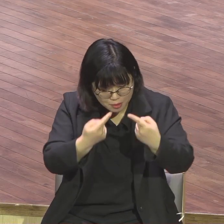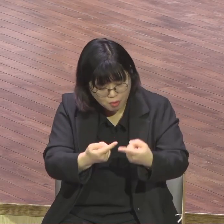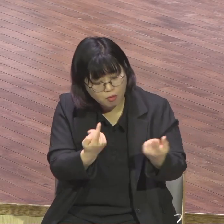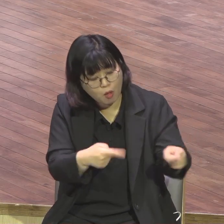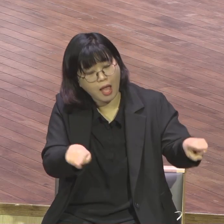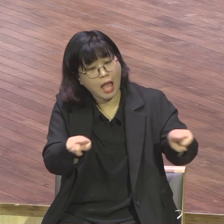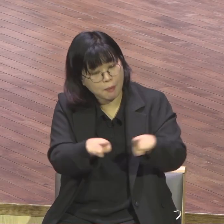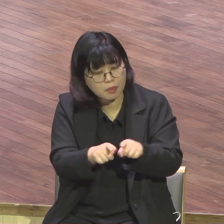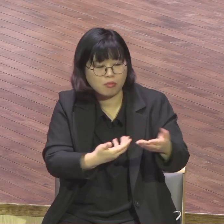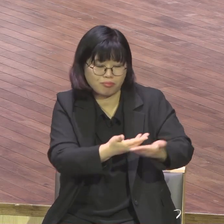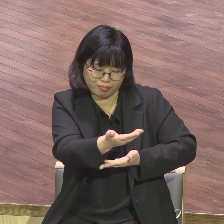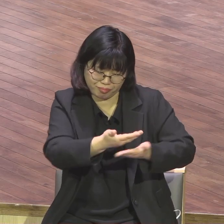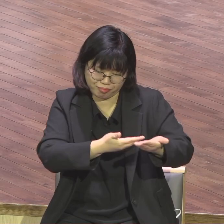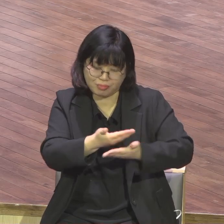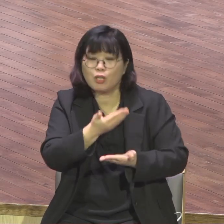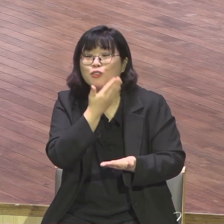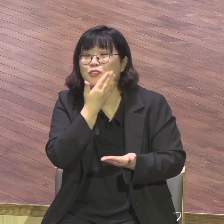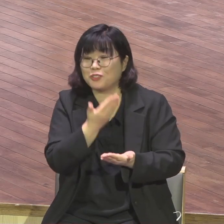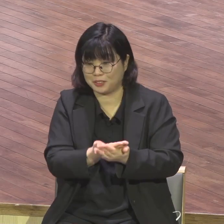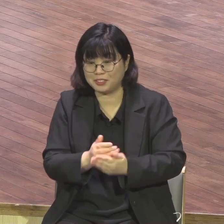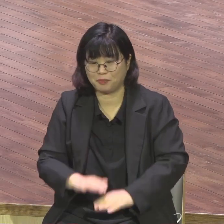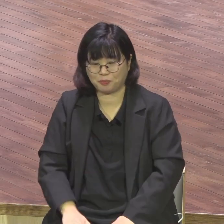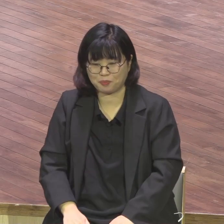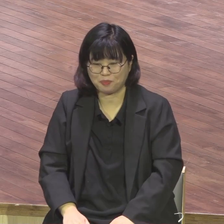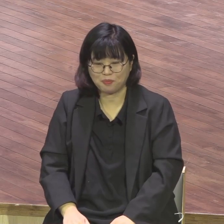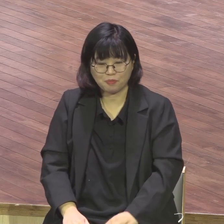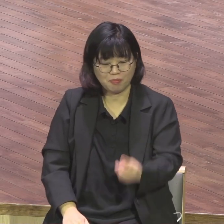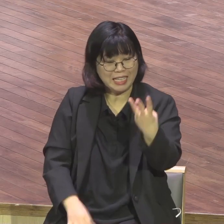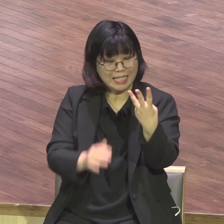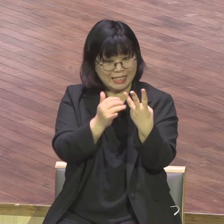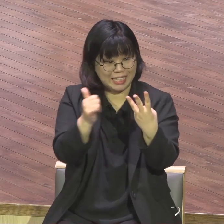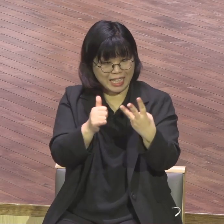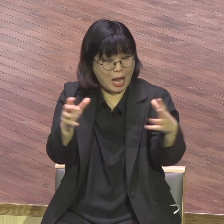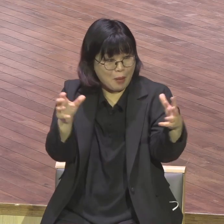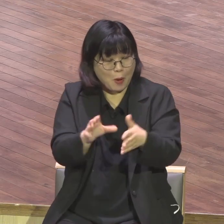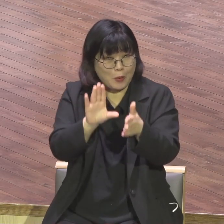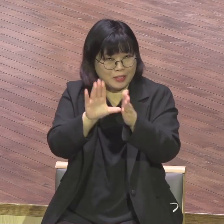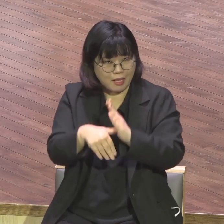모일 때마다 일단 한 번씩 웃으시기 바랍니다.